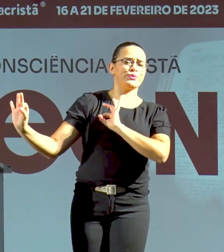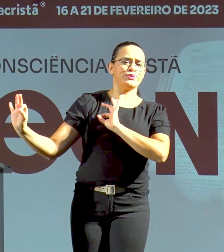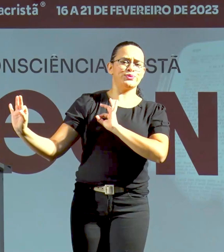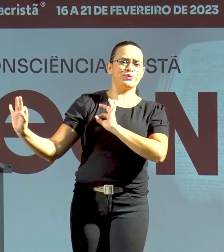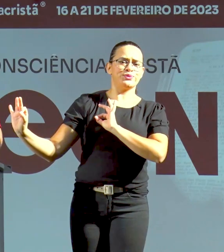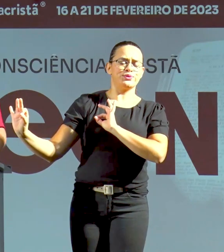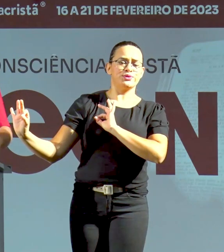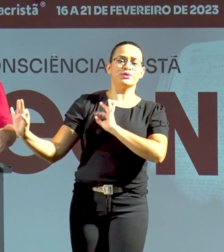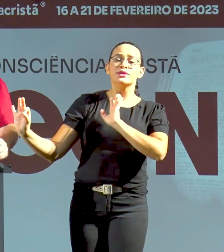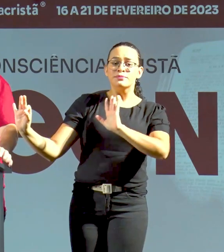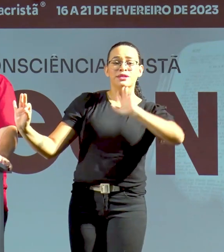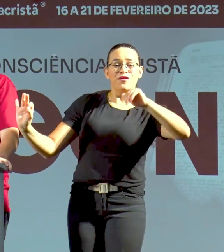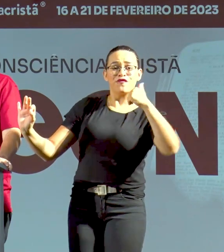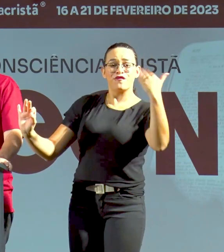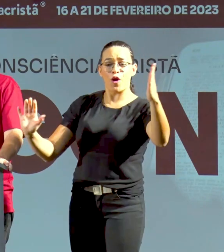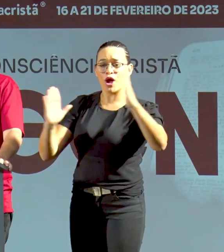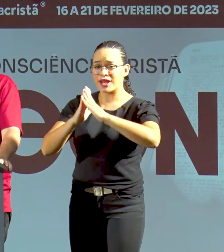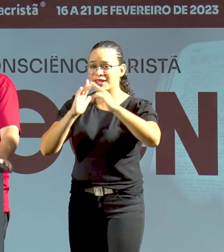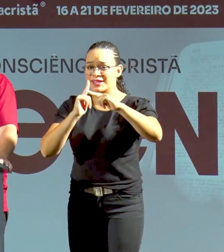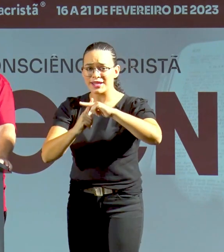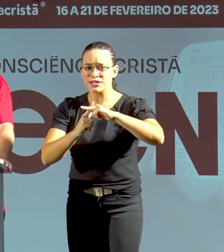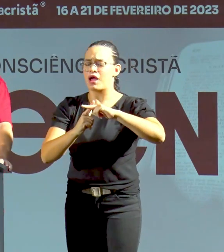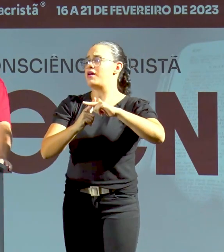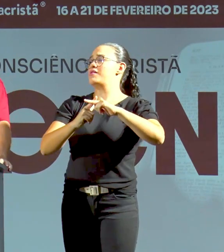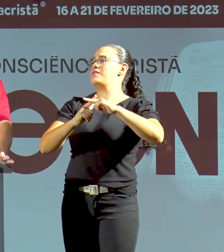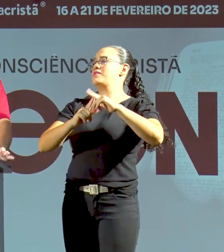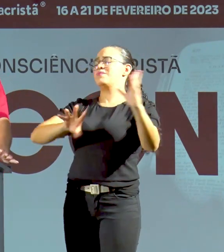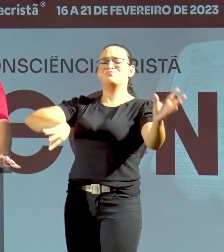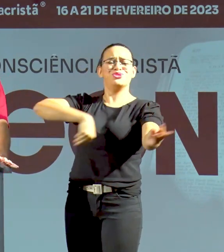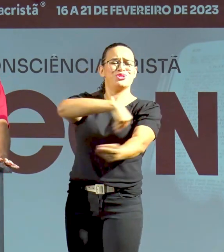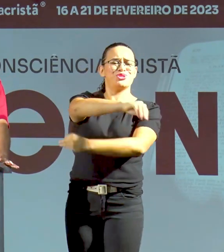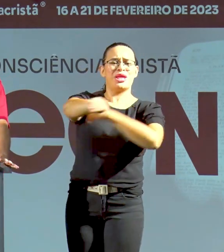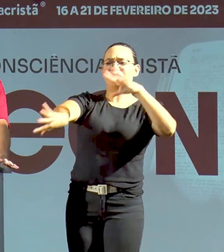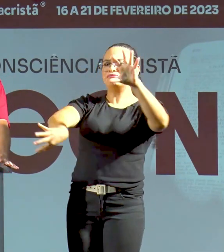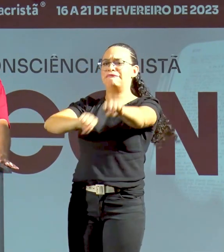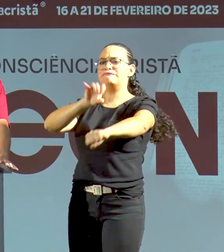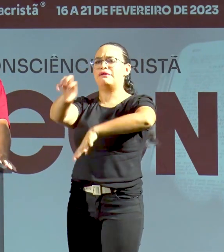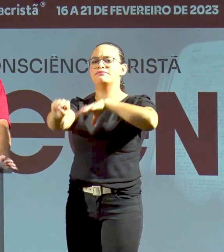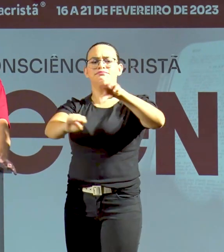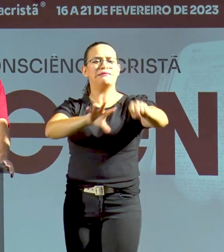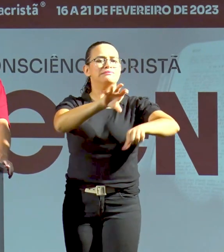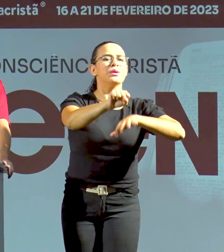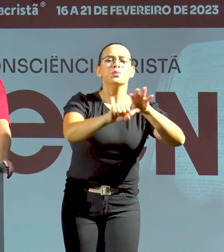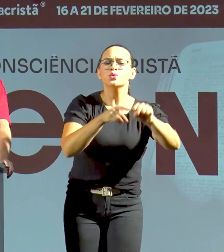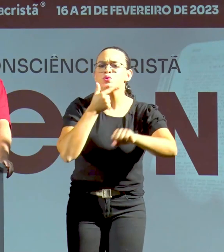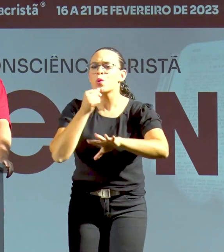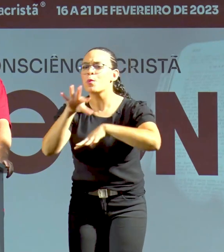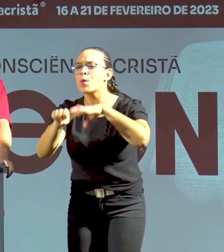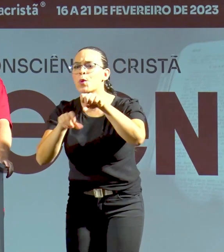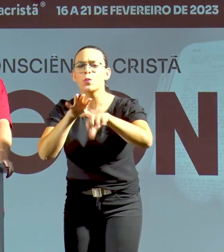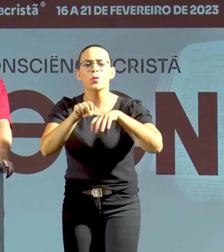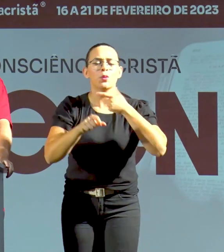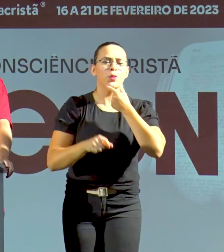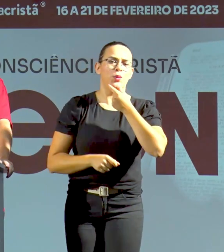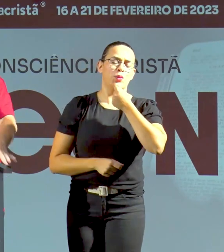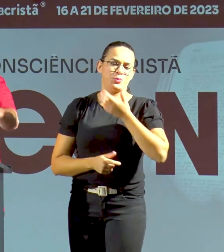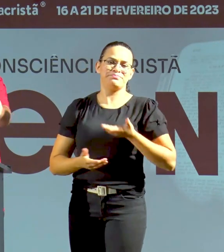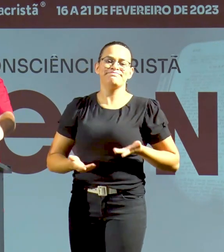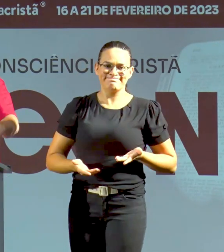mas sai da igreja é exatamente como orfa tá na Caça o tempo todo